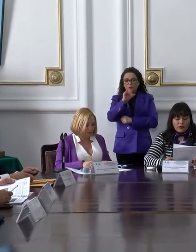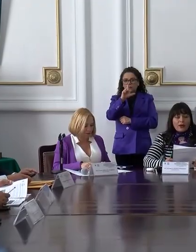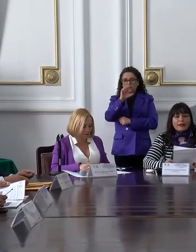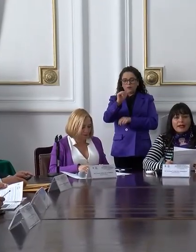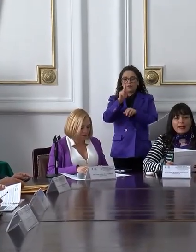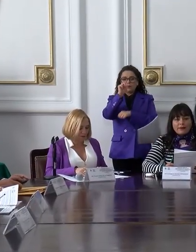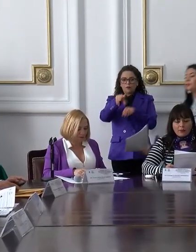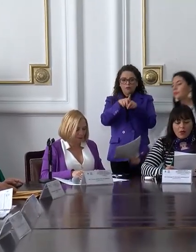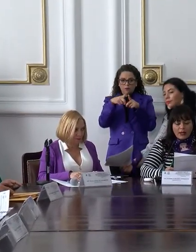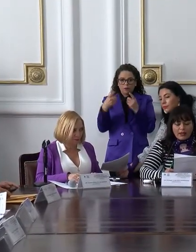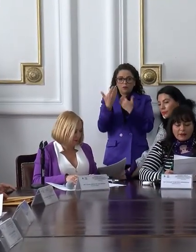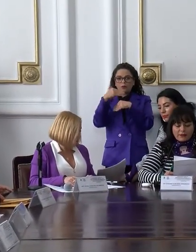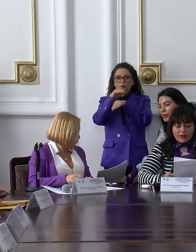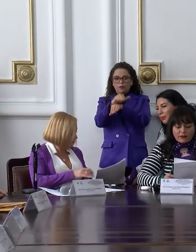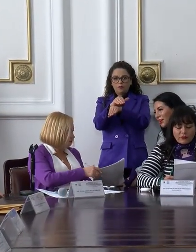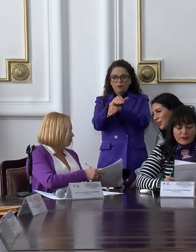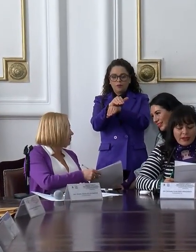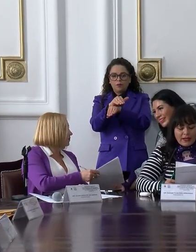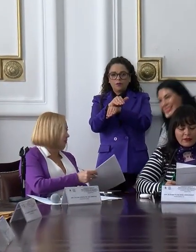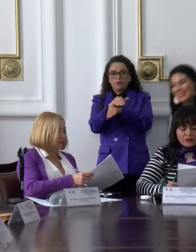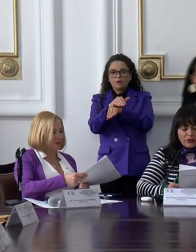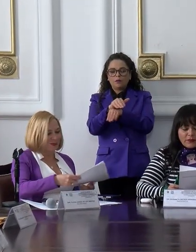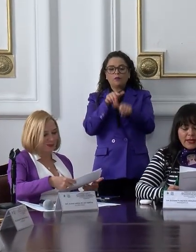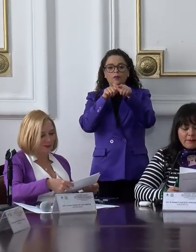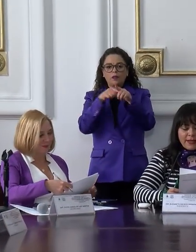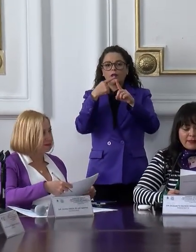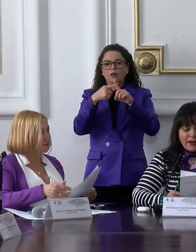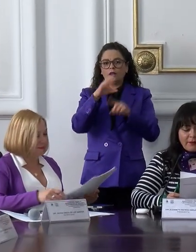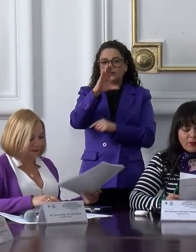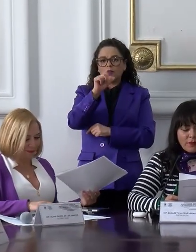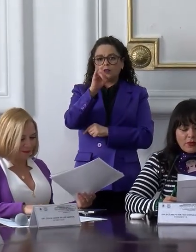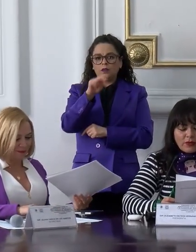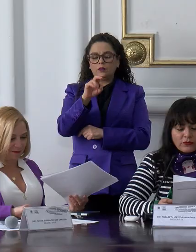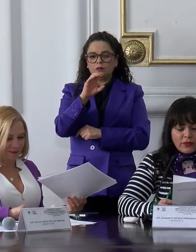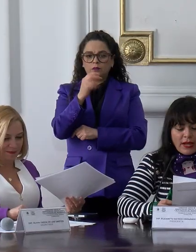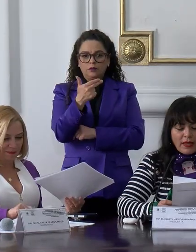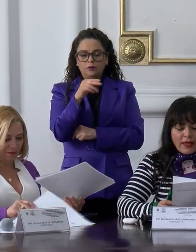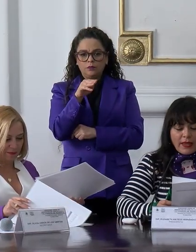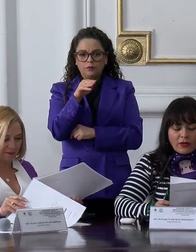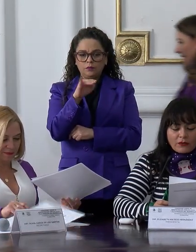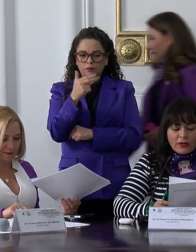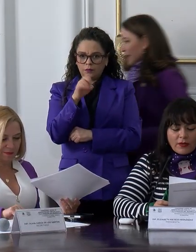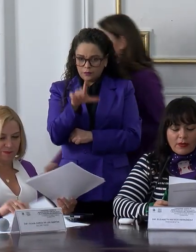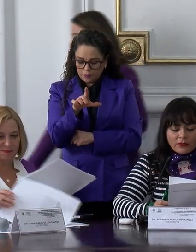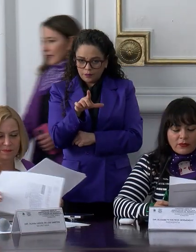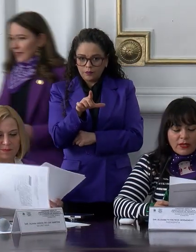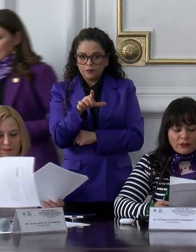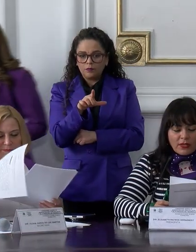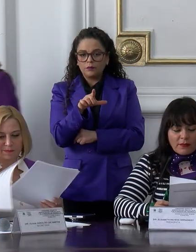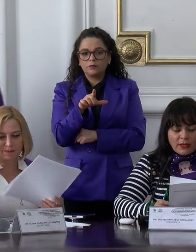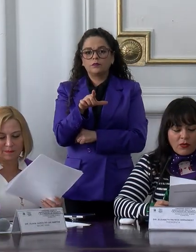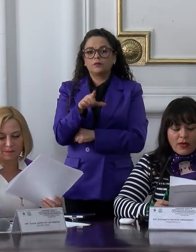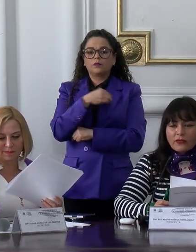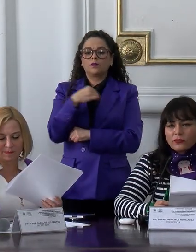Desarrollo relativo a la ratificación del C. Calderón Chelius Miguel para integrar por un periodo adicional el Consejo de Evaluación de la